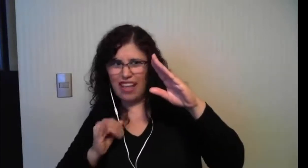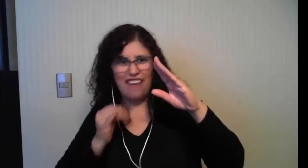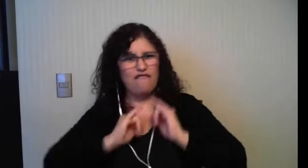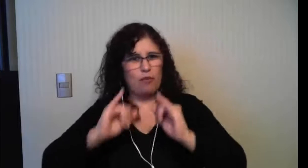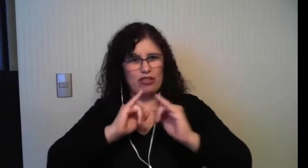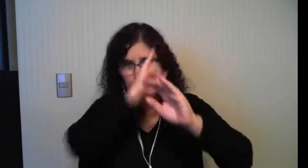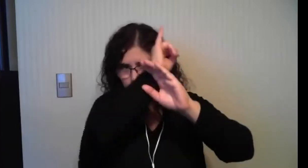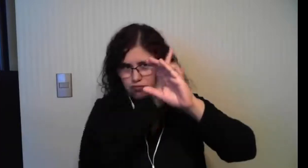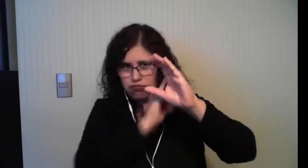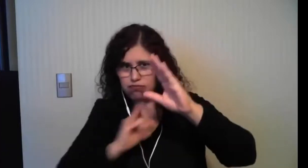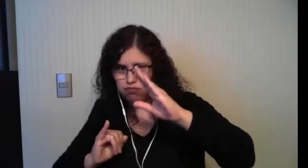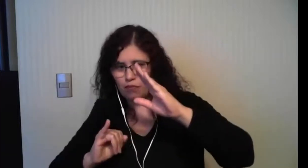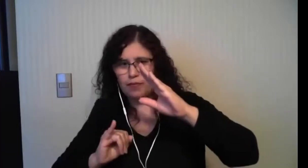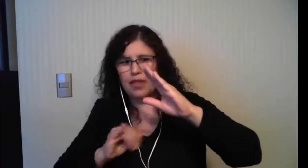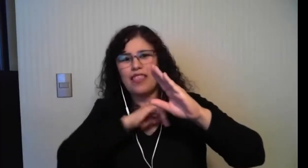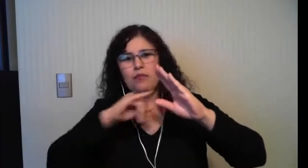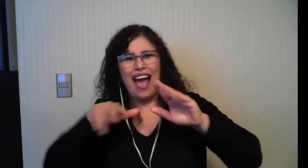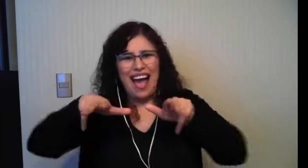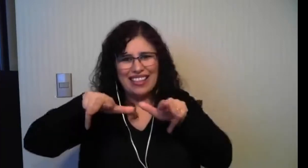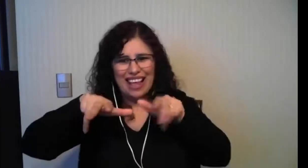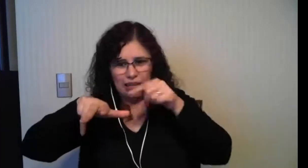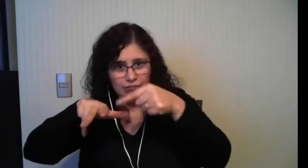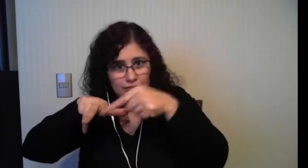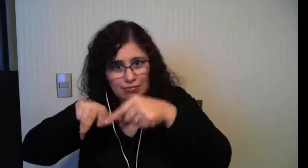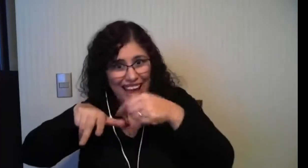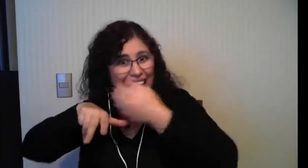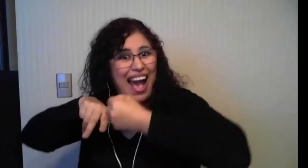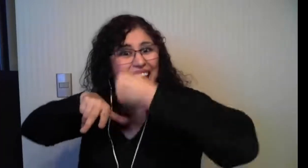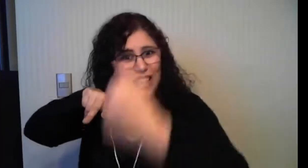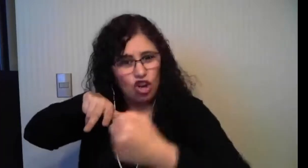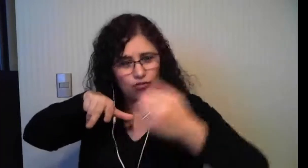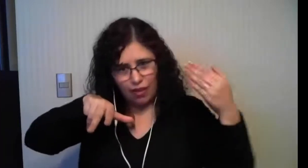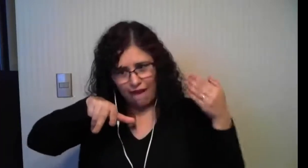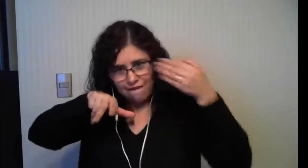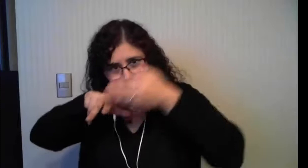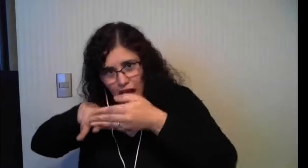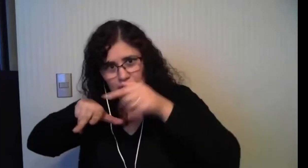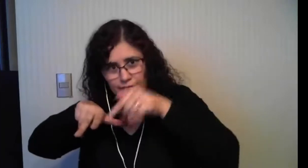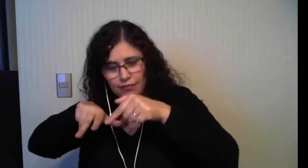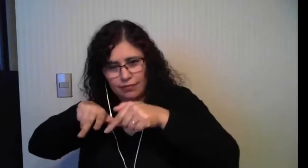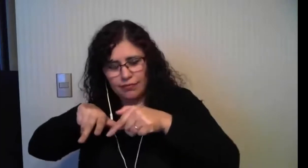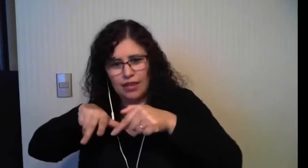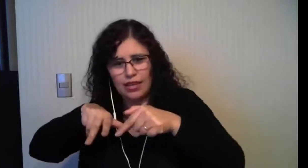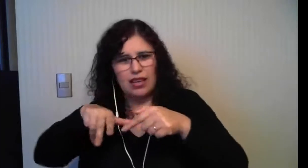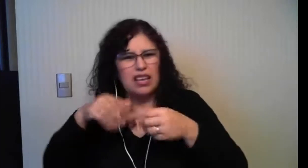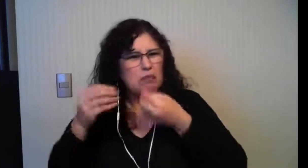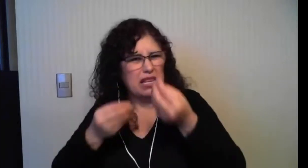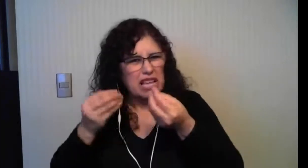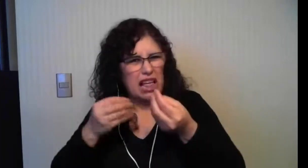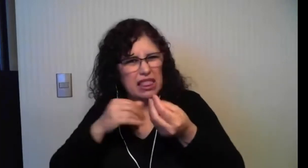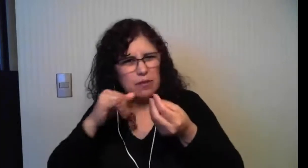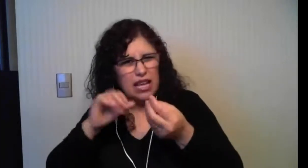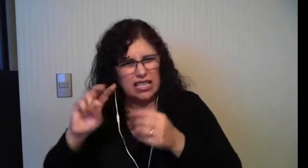ahí llega al asta anterior de la médula espinal. ¿Sí? Y del asta anterior sale la